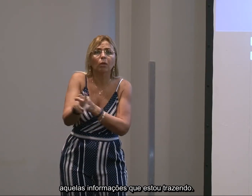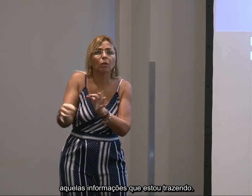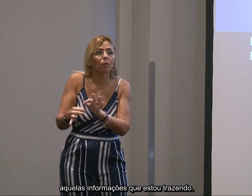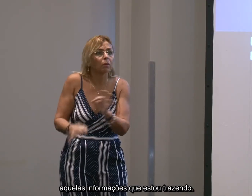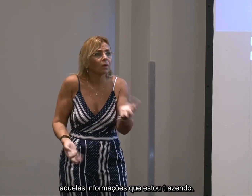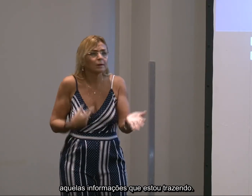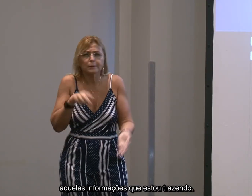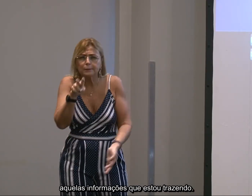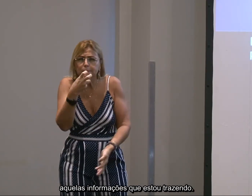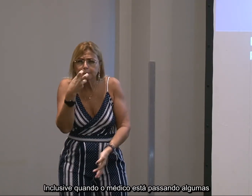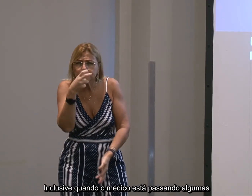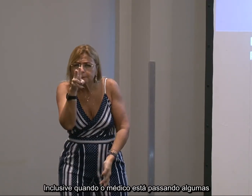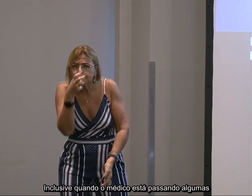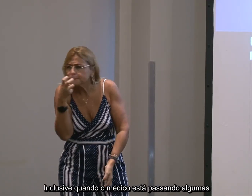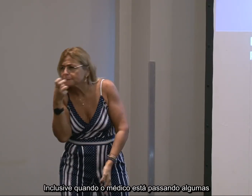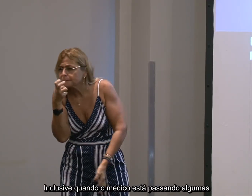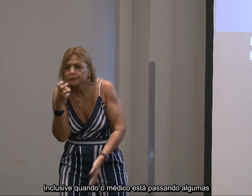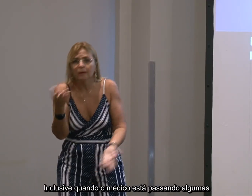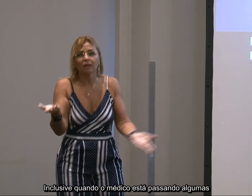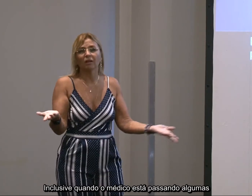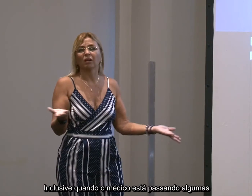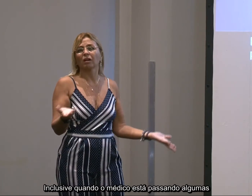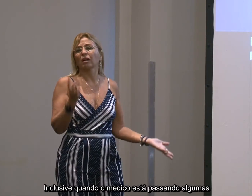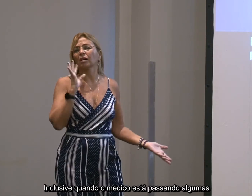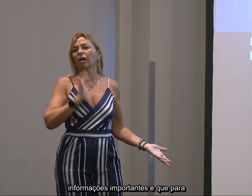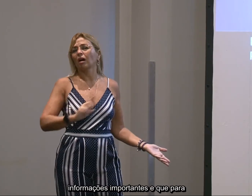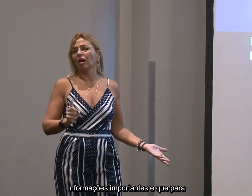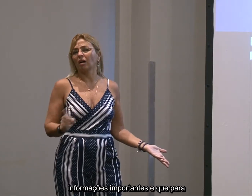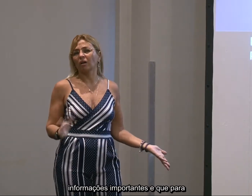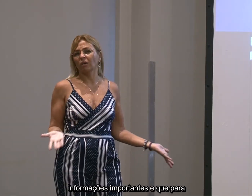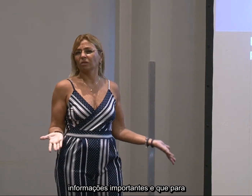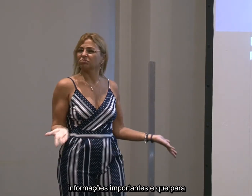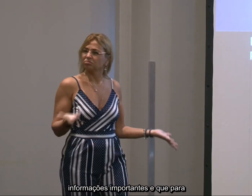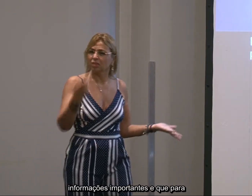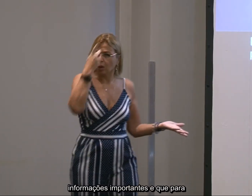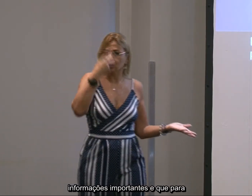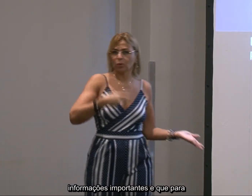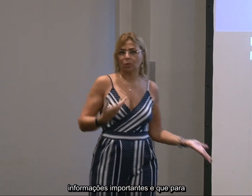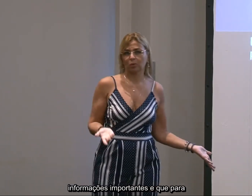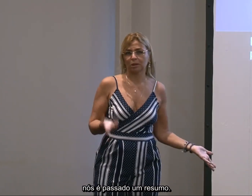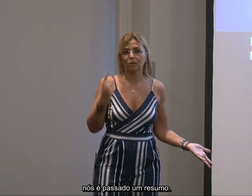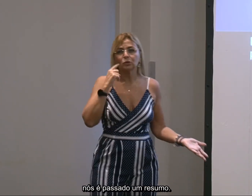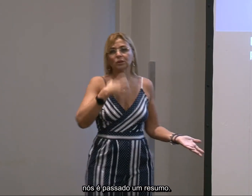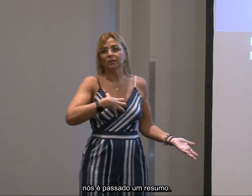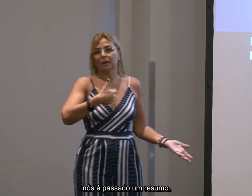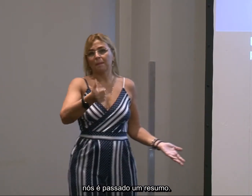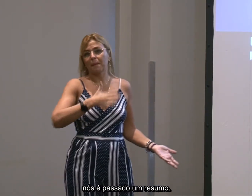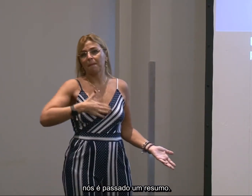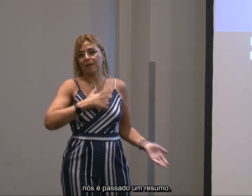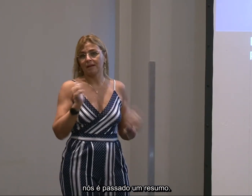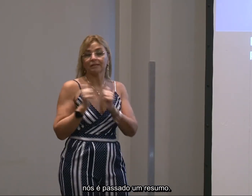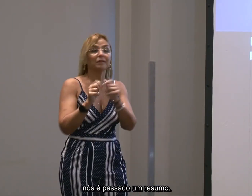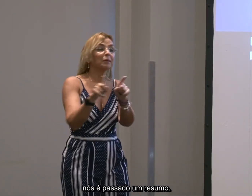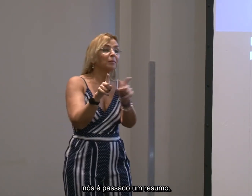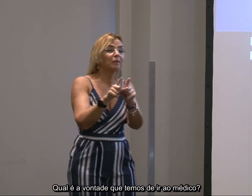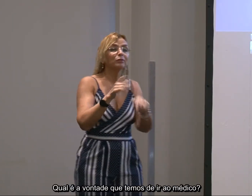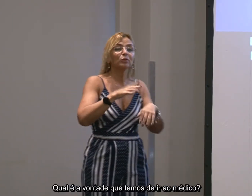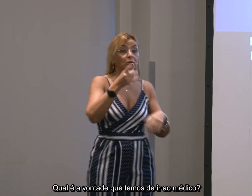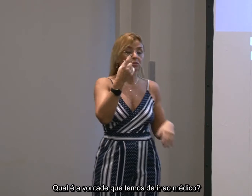que eu estou trazendo. Inclusive quando o médico está passando algumas informações importantes e que para a gente é passado um resumo. Qual que é a